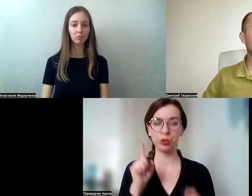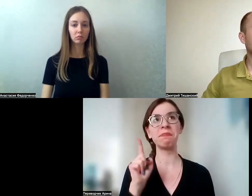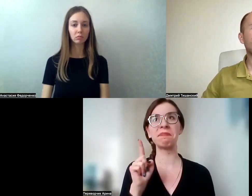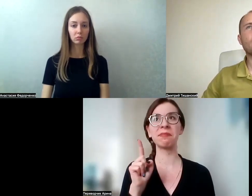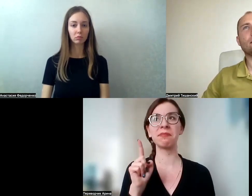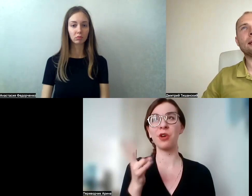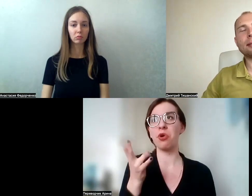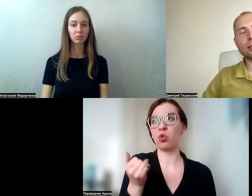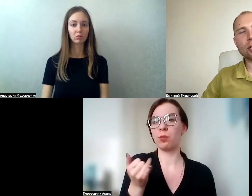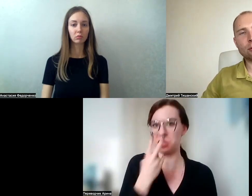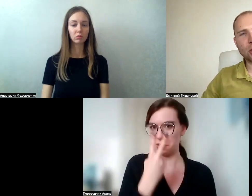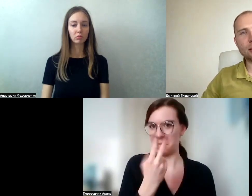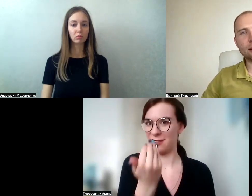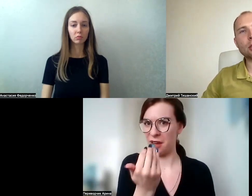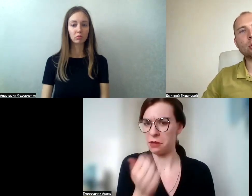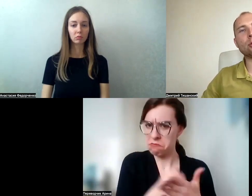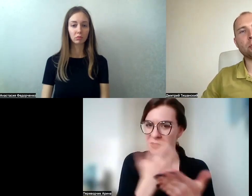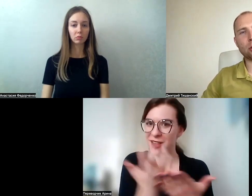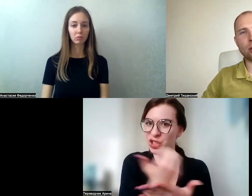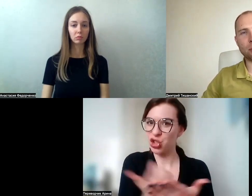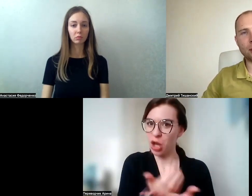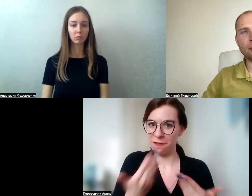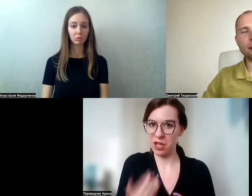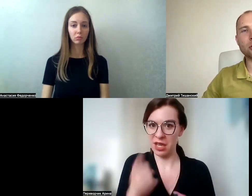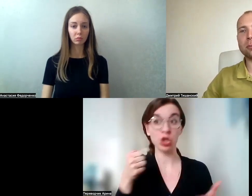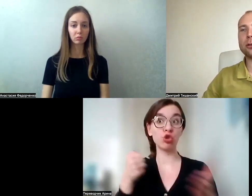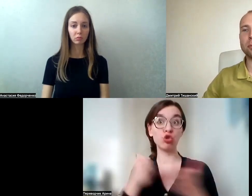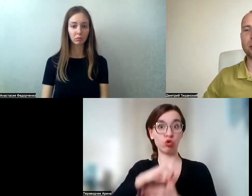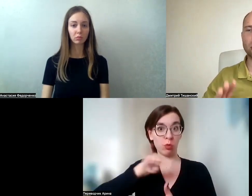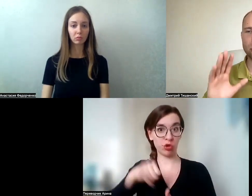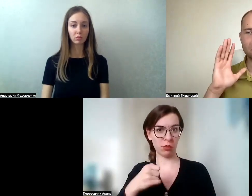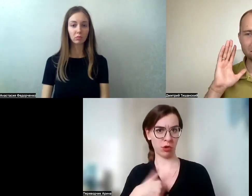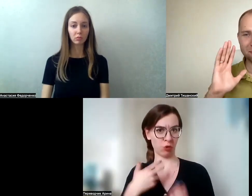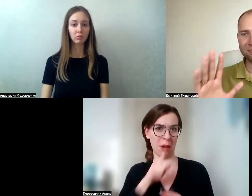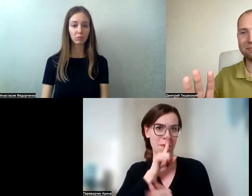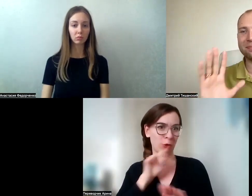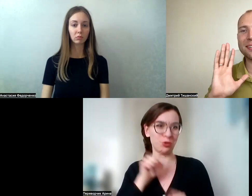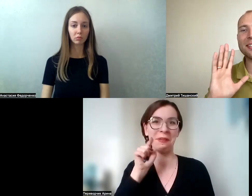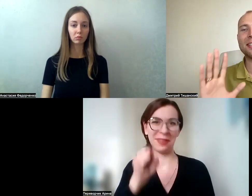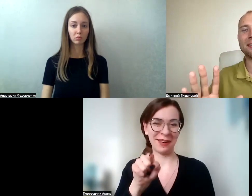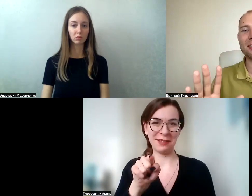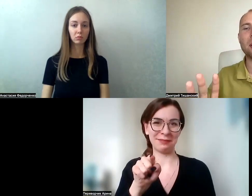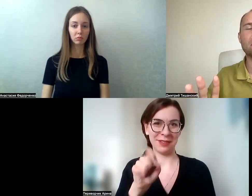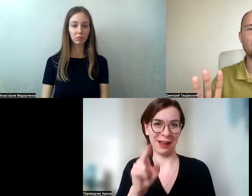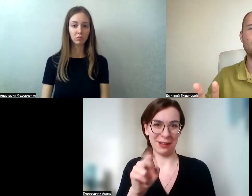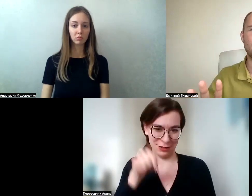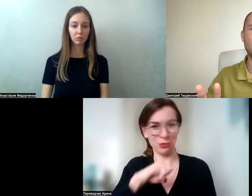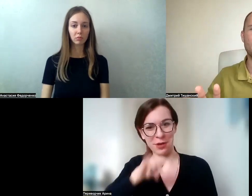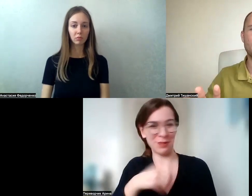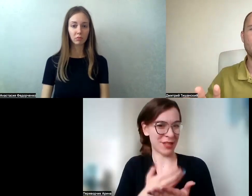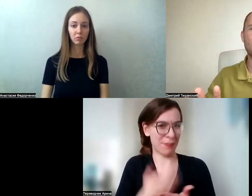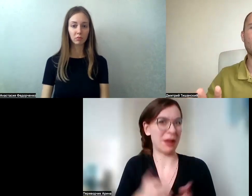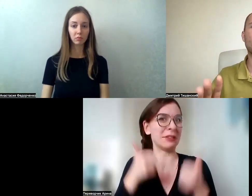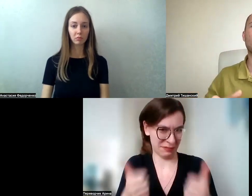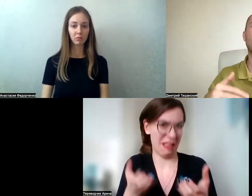ну, глядя на твои достижения в жизни, даже до Superjump, да, я уже молчу про то, что ты здесь зарабатываешь большие